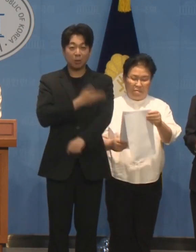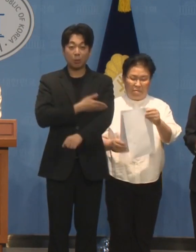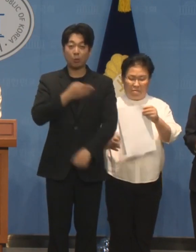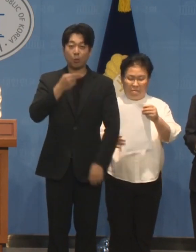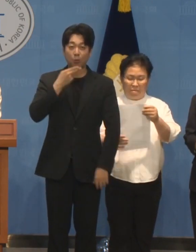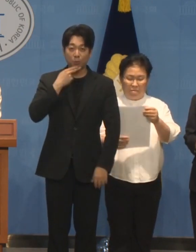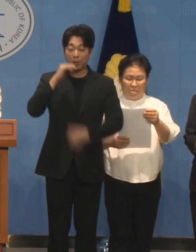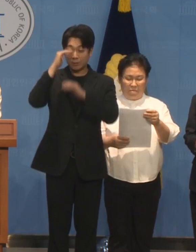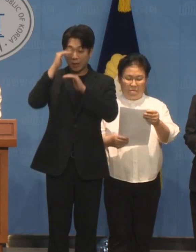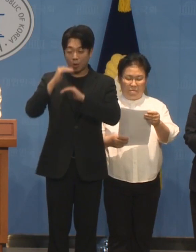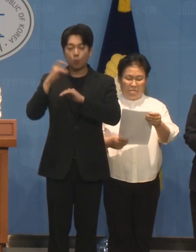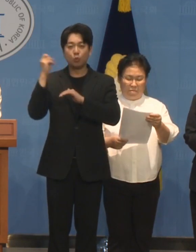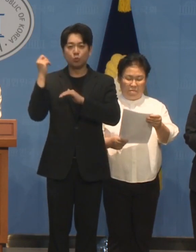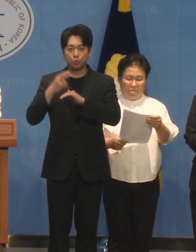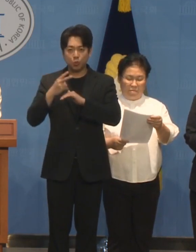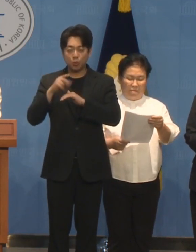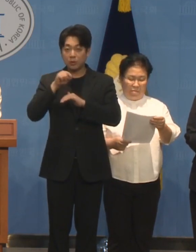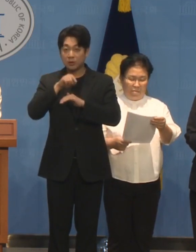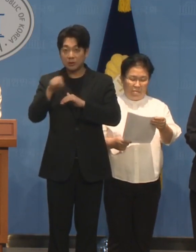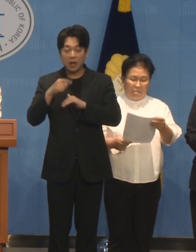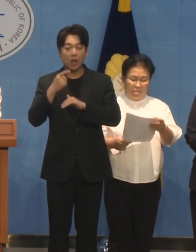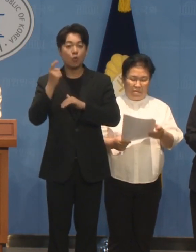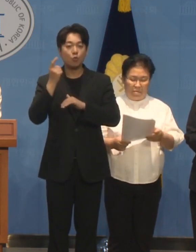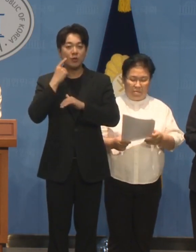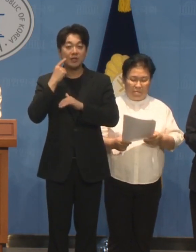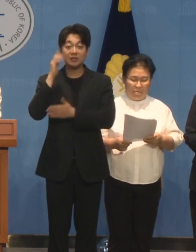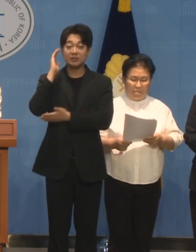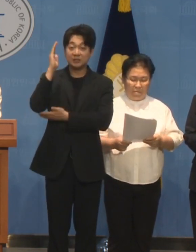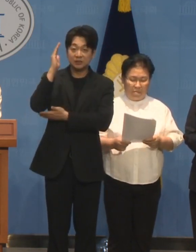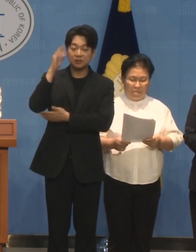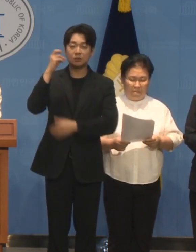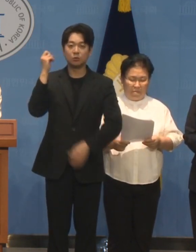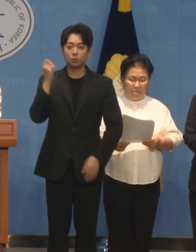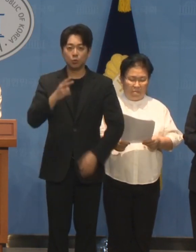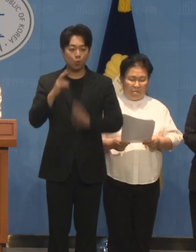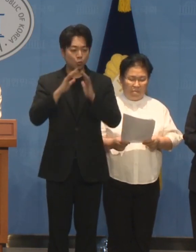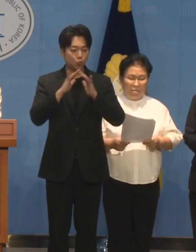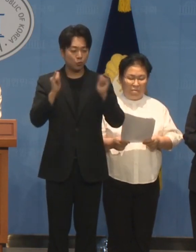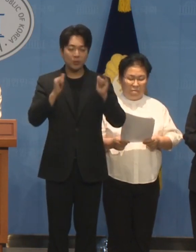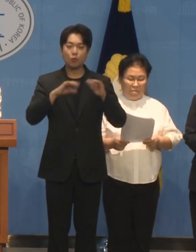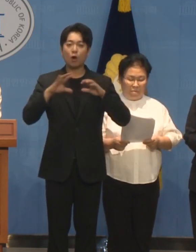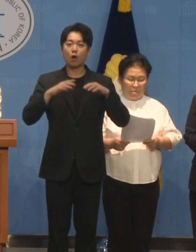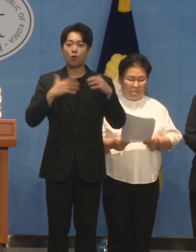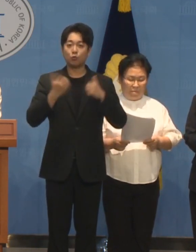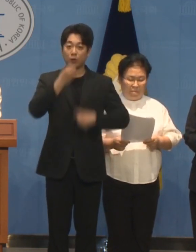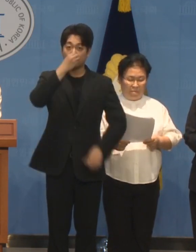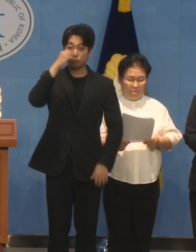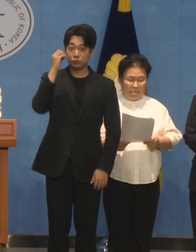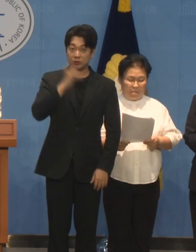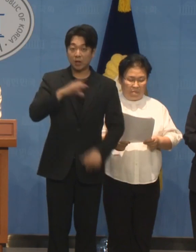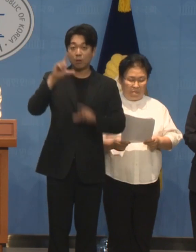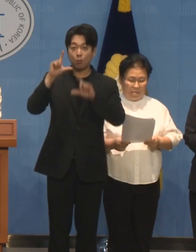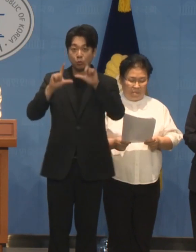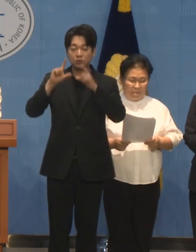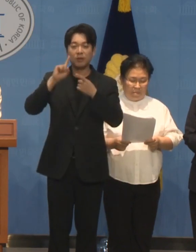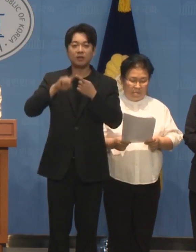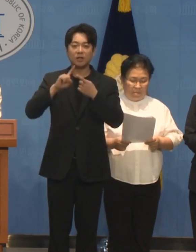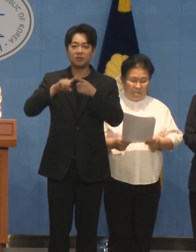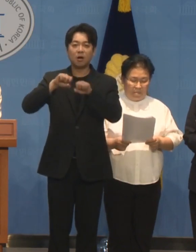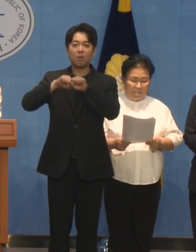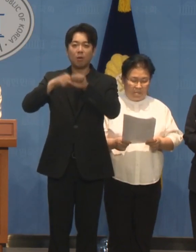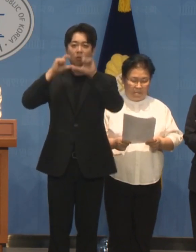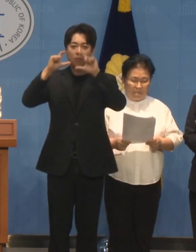이루어진 장차관과 공무원의 위증, 국민을 기만한 행위에 대해 엄중하게 문책하라.